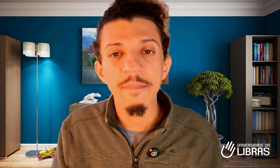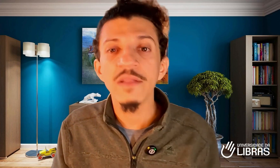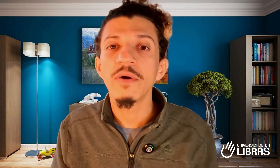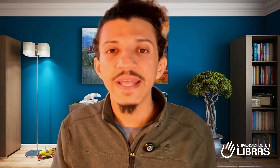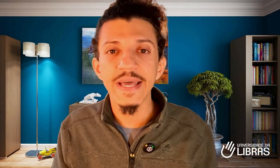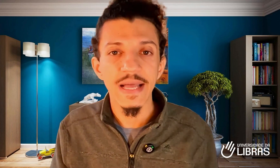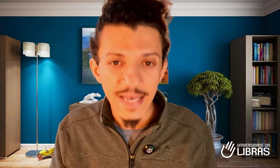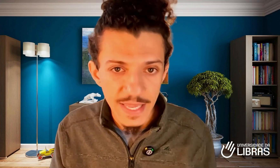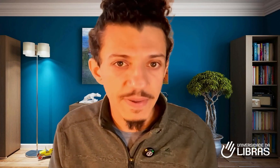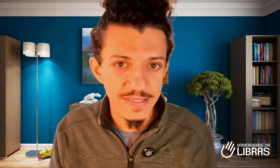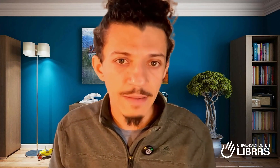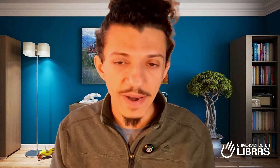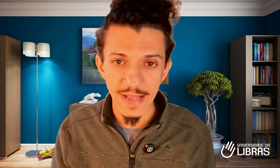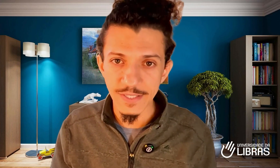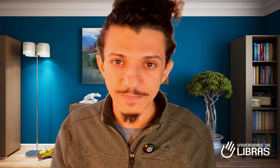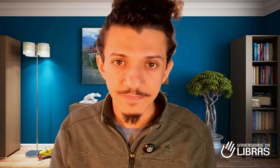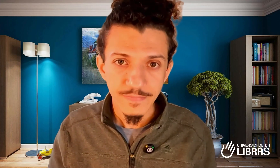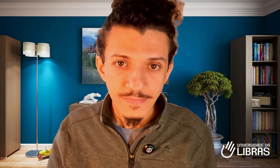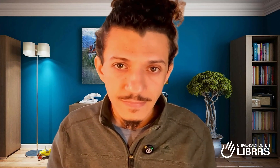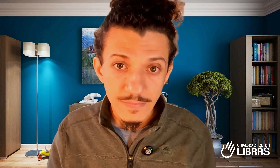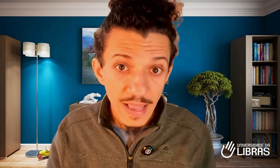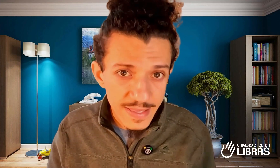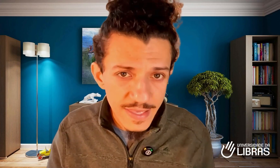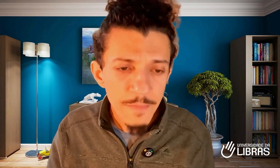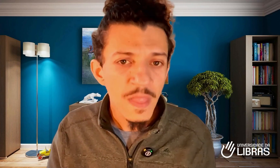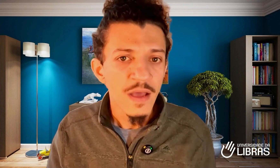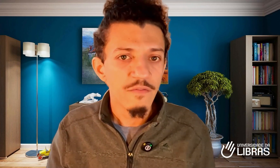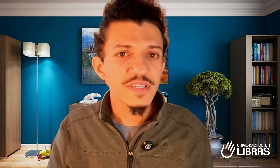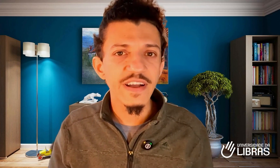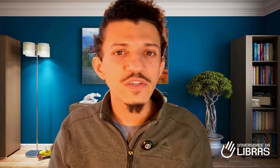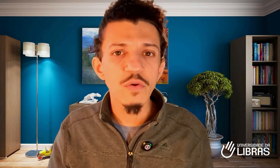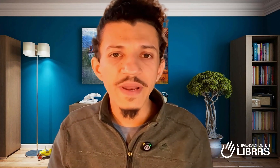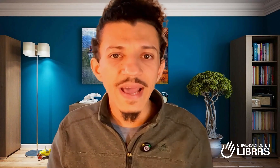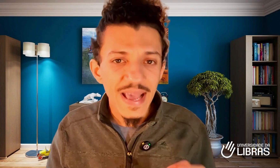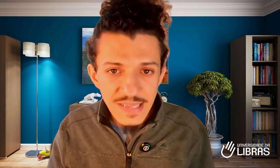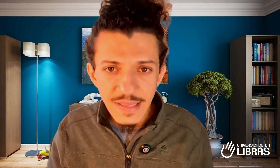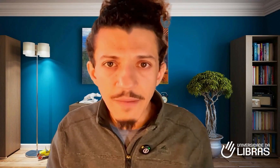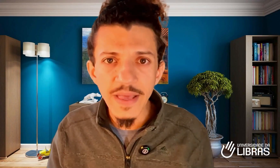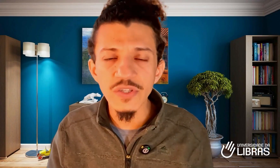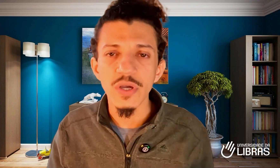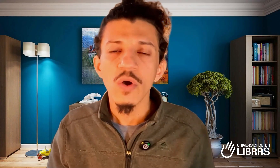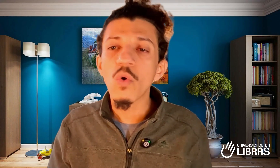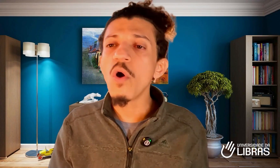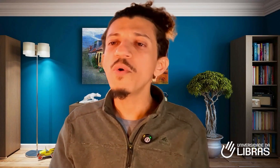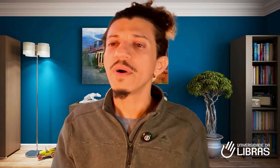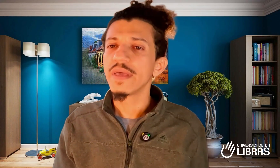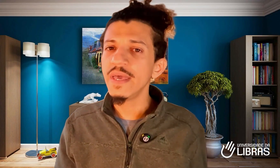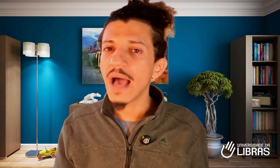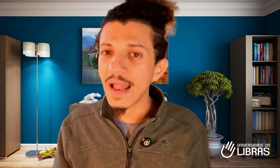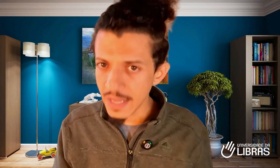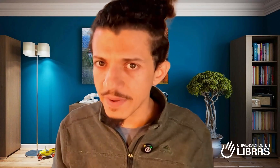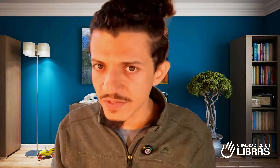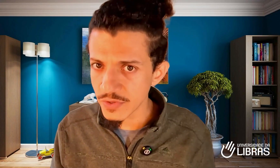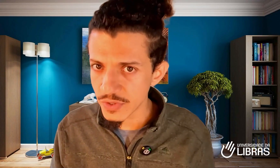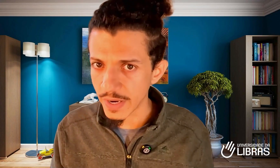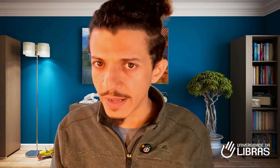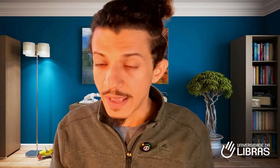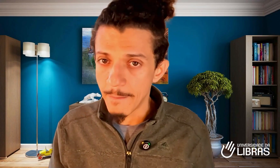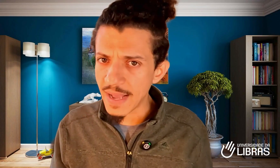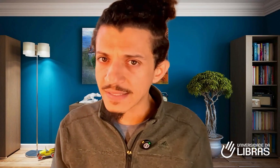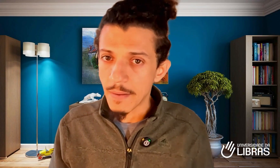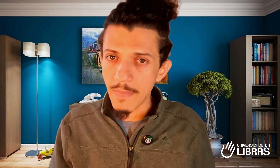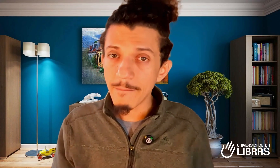da mentoria Libras na Prática. Aqui você vai descobrir exatamente como que a Libras